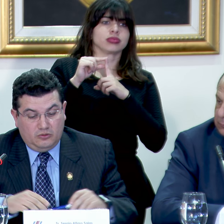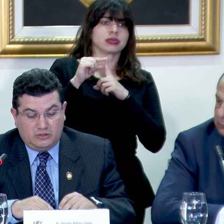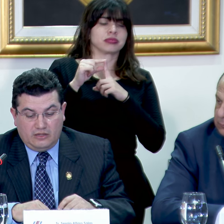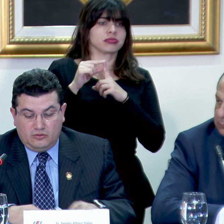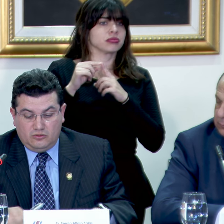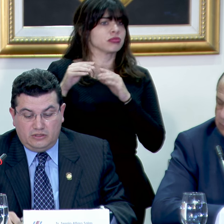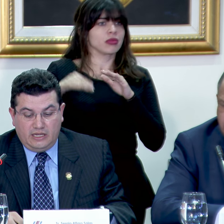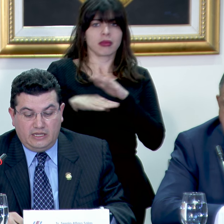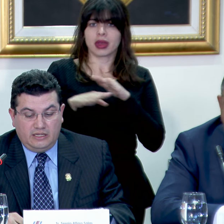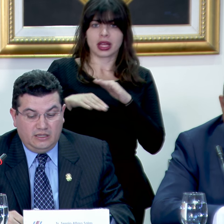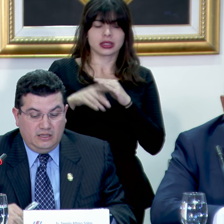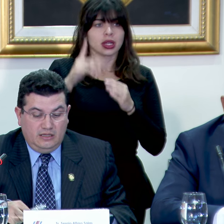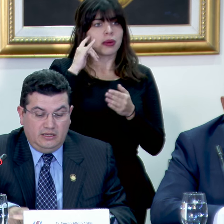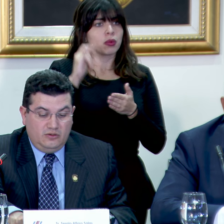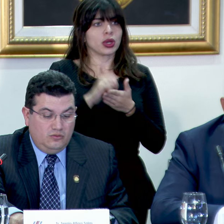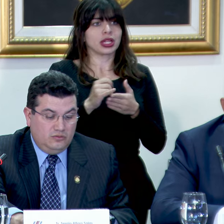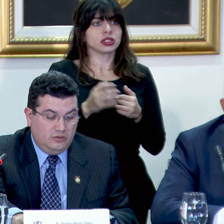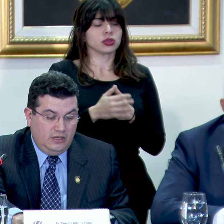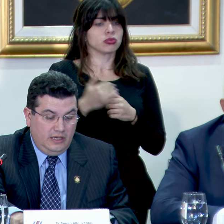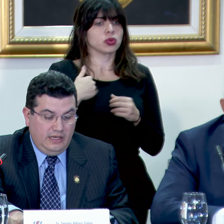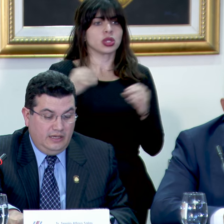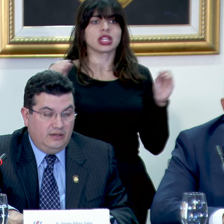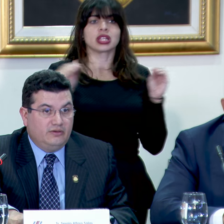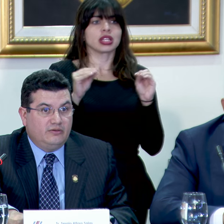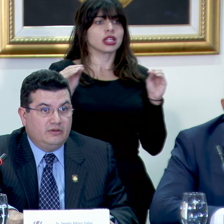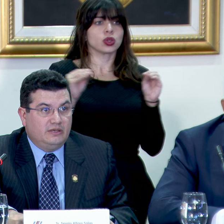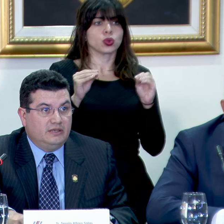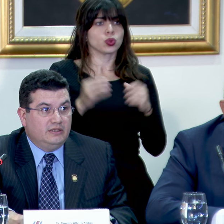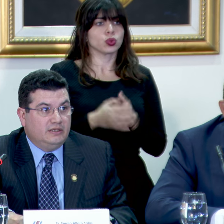y por lo tanto no tiene